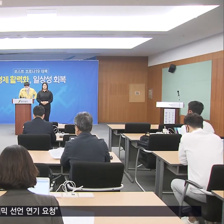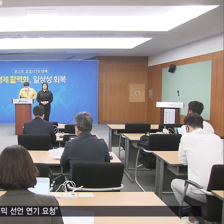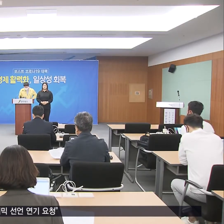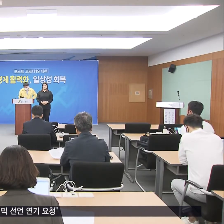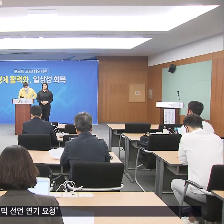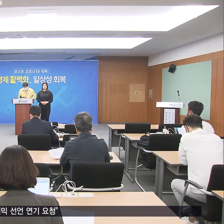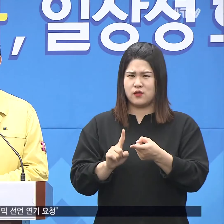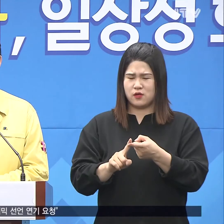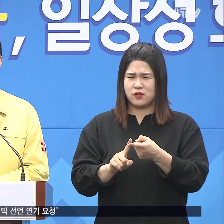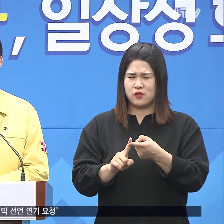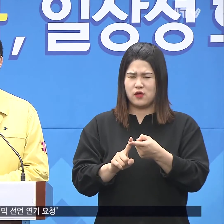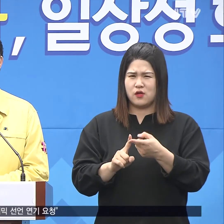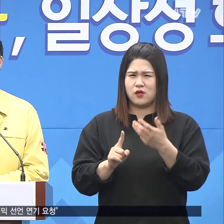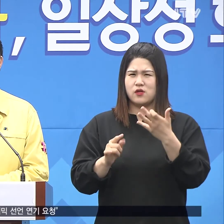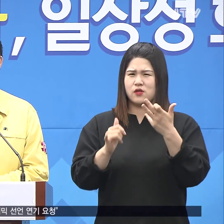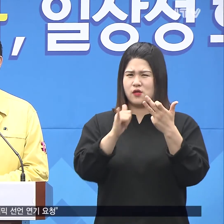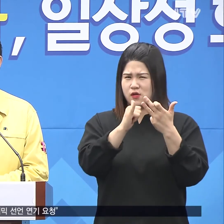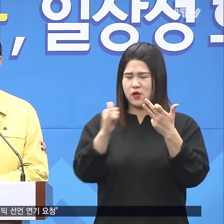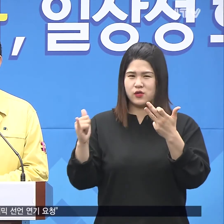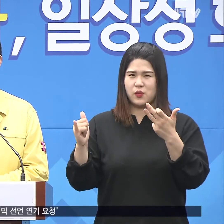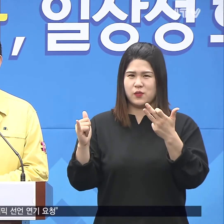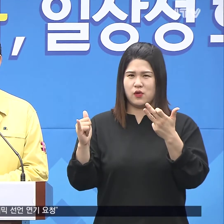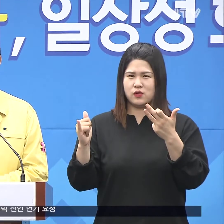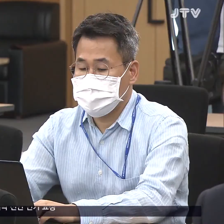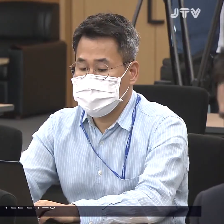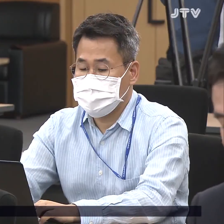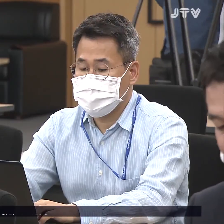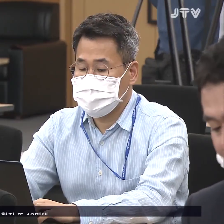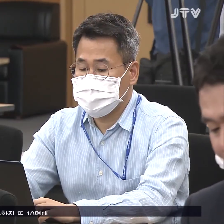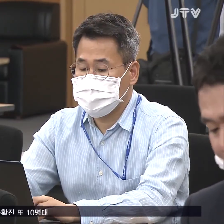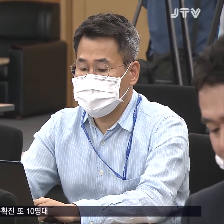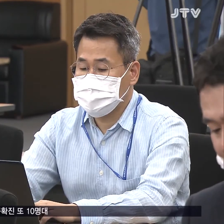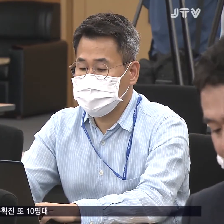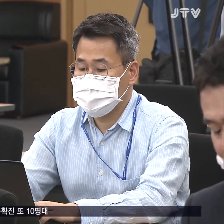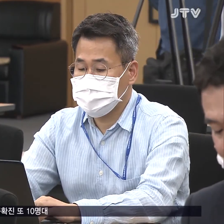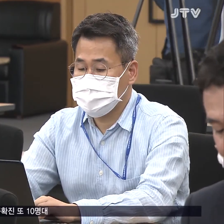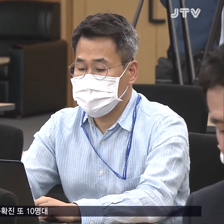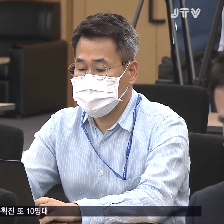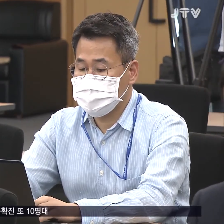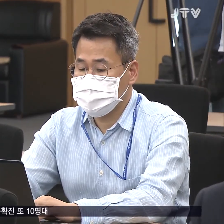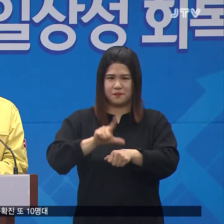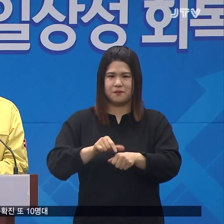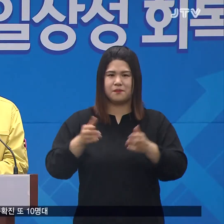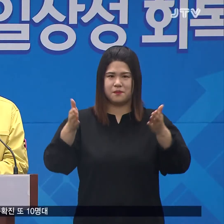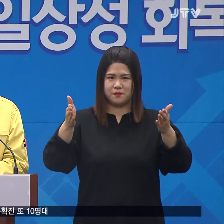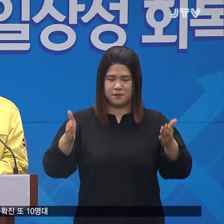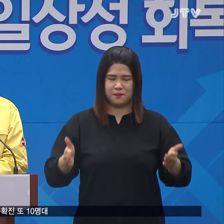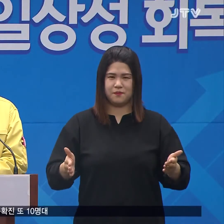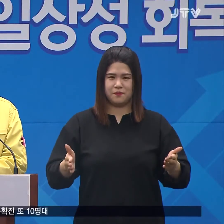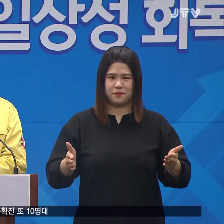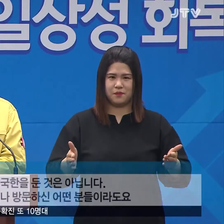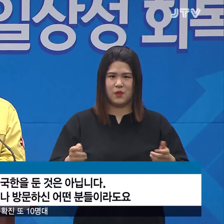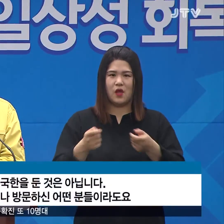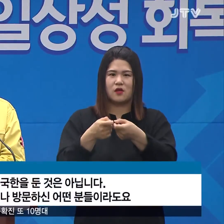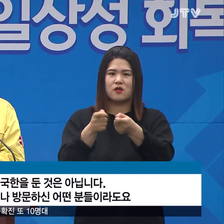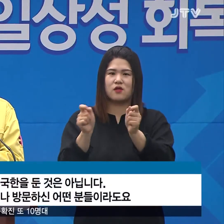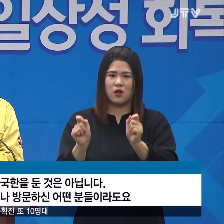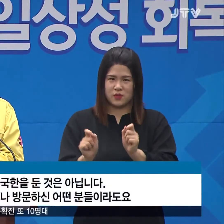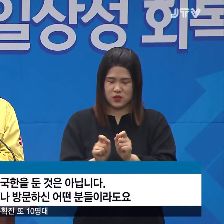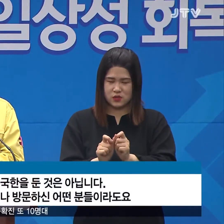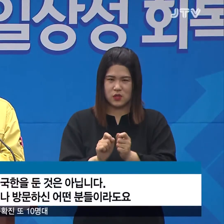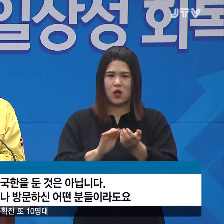익명으로 진행되는 만큼 보건소로 연락해 신속히 검사에 응해달라고 당부했습니다. 클럽이라든지